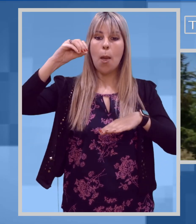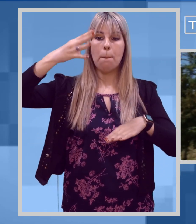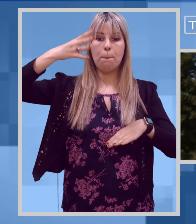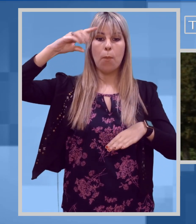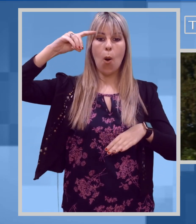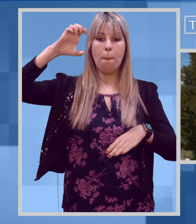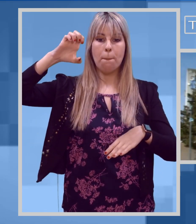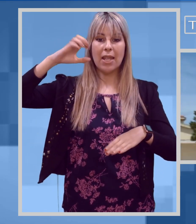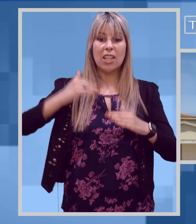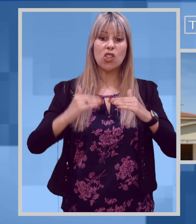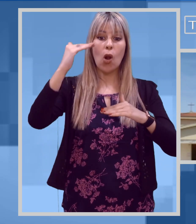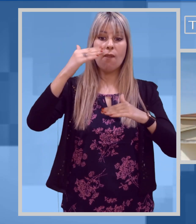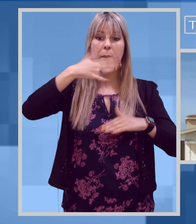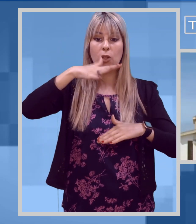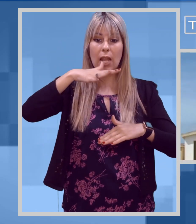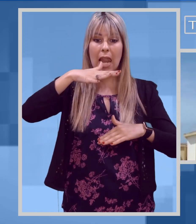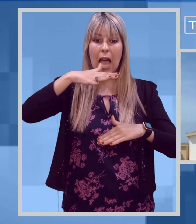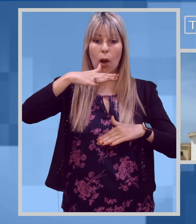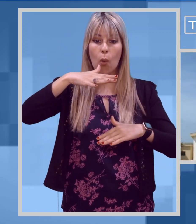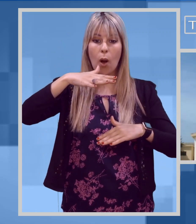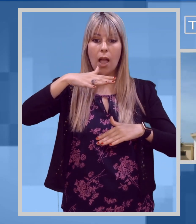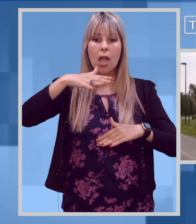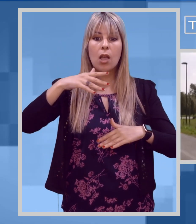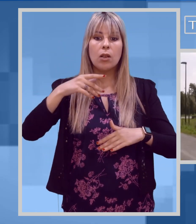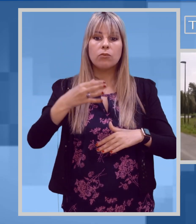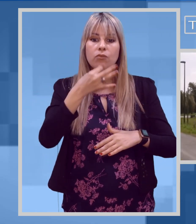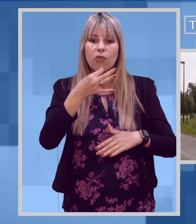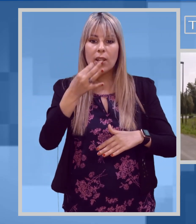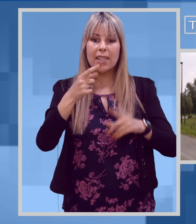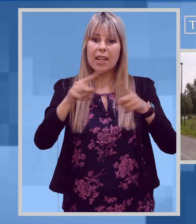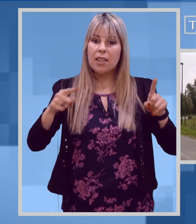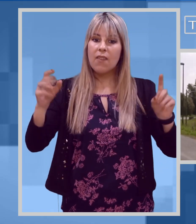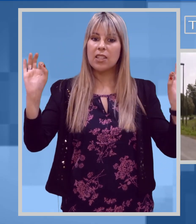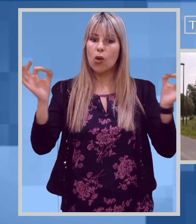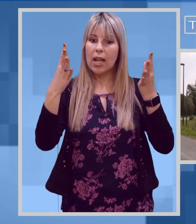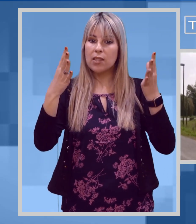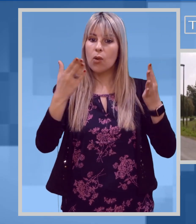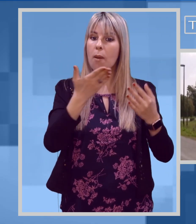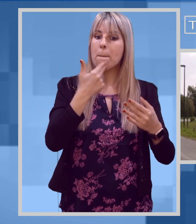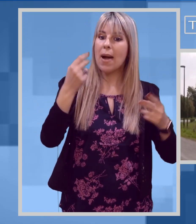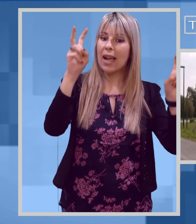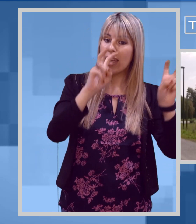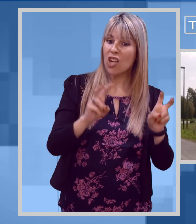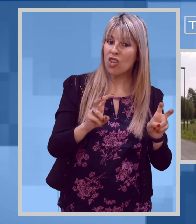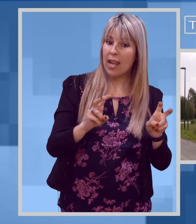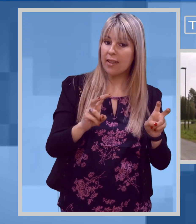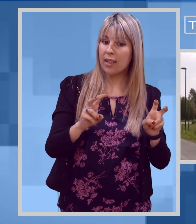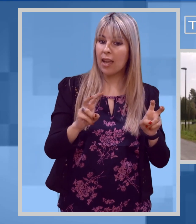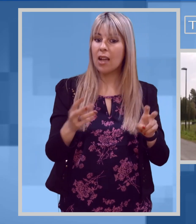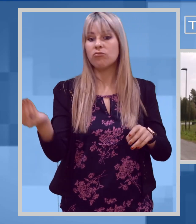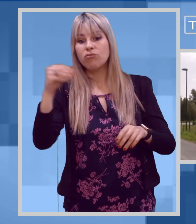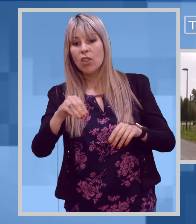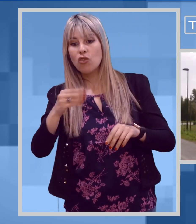sollevamento dell'acqua nel serbatoio pensile, per cui già in diverse occasioni all'assenza della corrente elettrica aggiunge